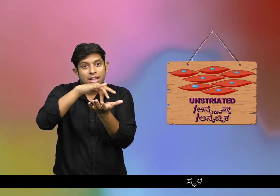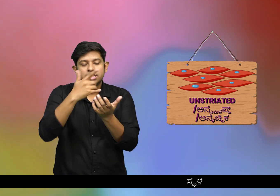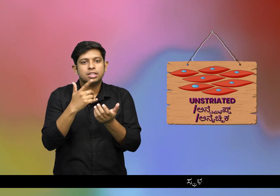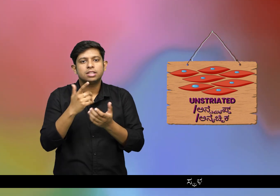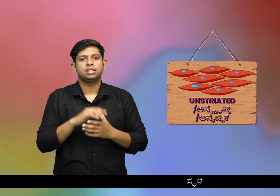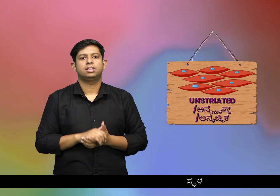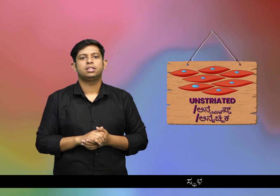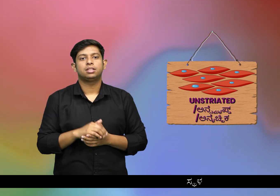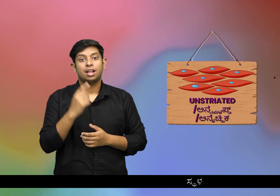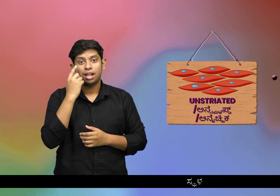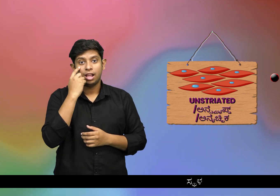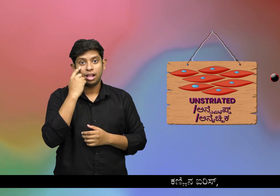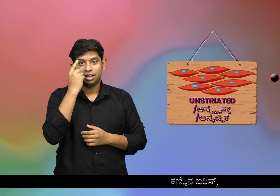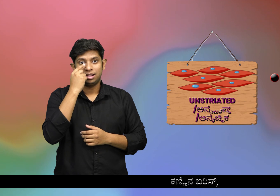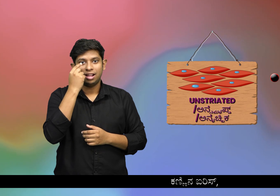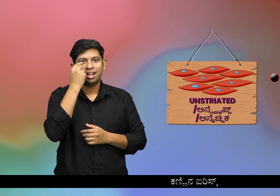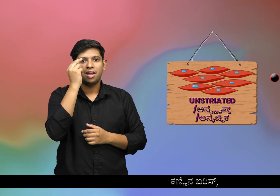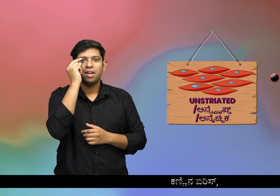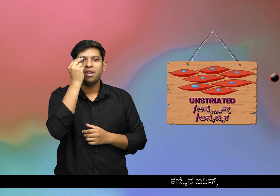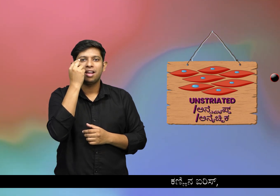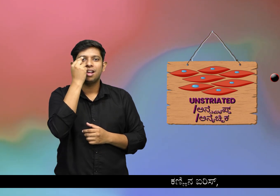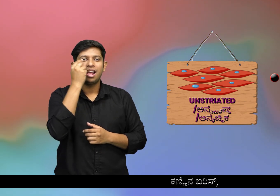ಸ್ಥಳ: ಕಣ್ಣಿನ ಐರಿಸ್,